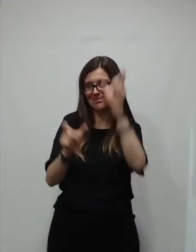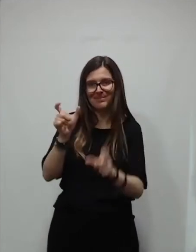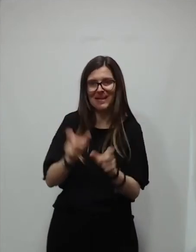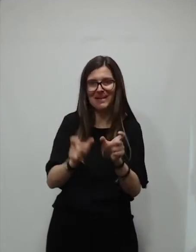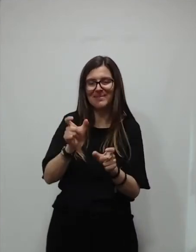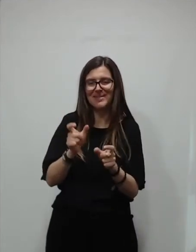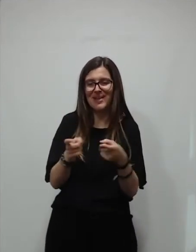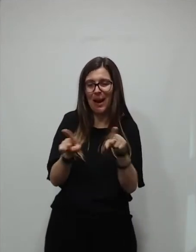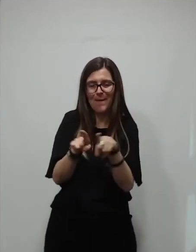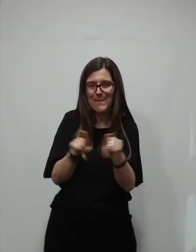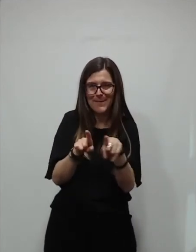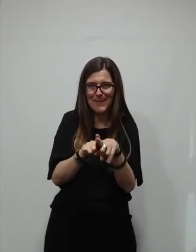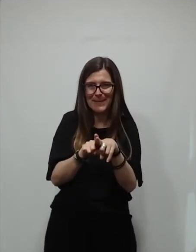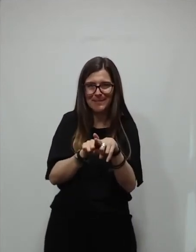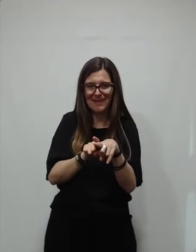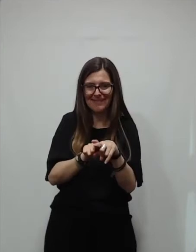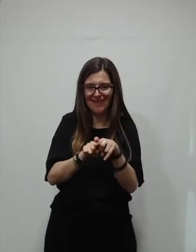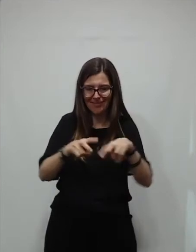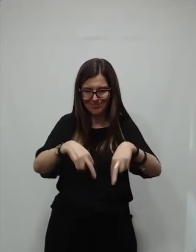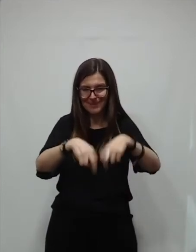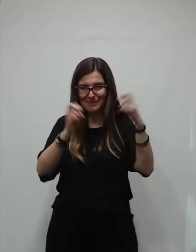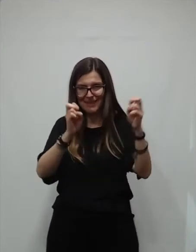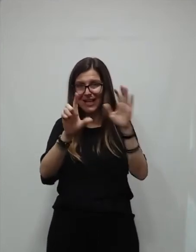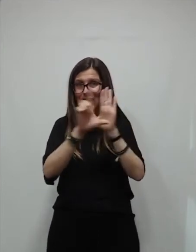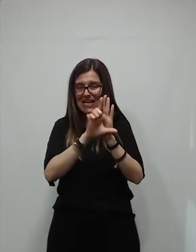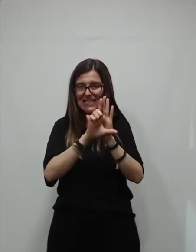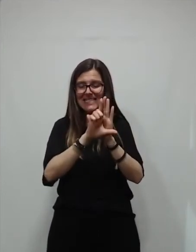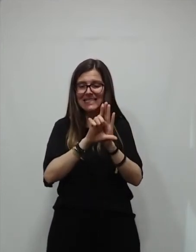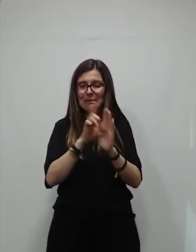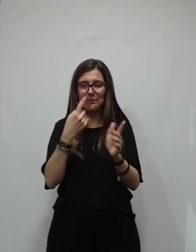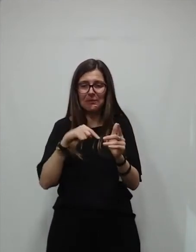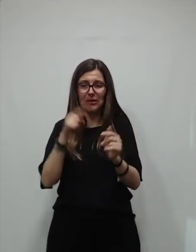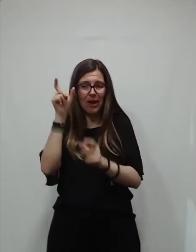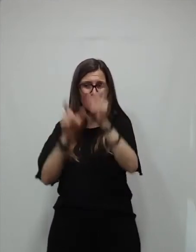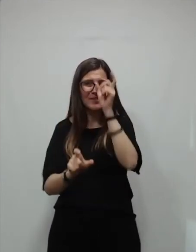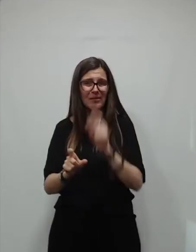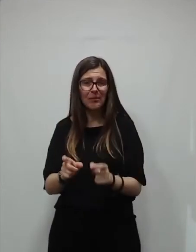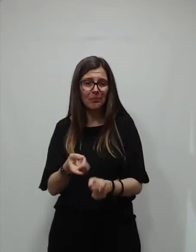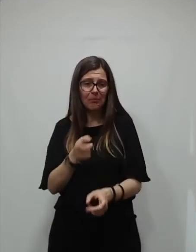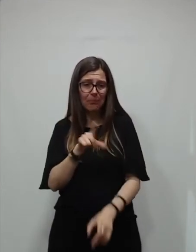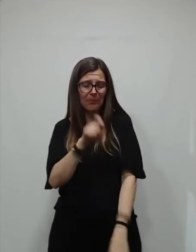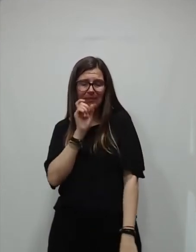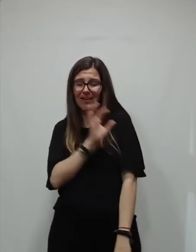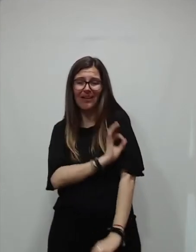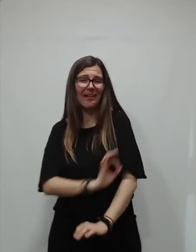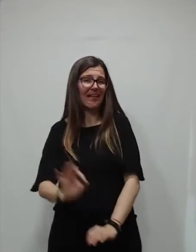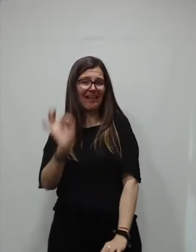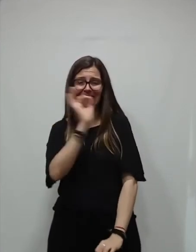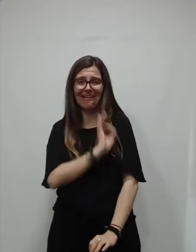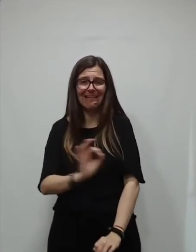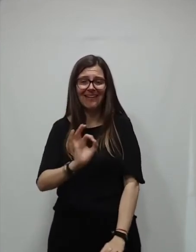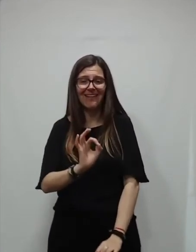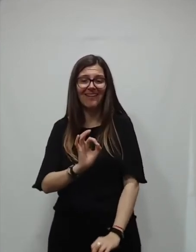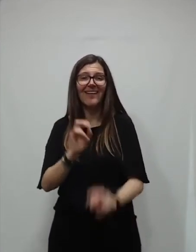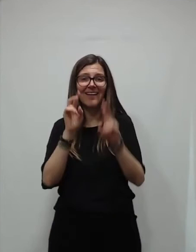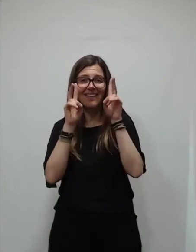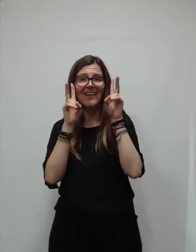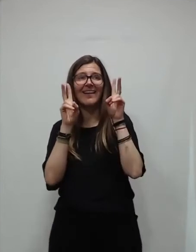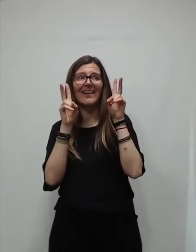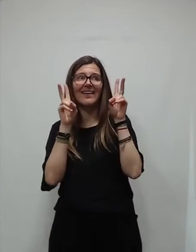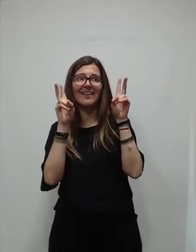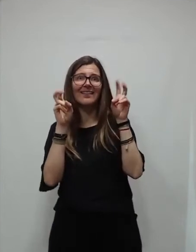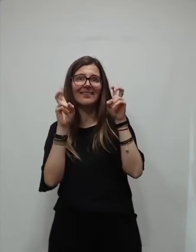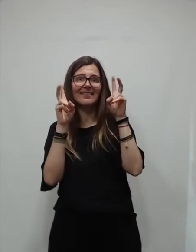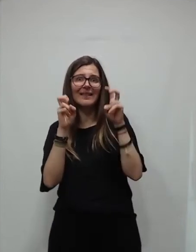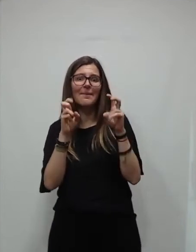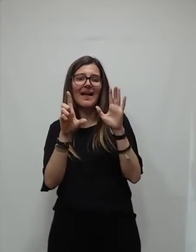son comisiones, pero quiero decir, en ningún momento en el Parlamento alguien se dio cuenta de que la ley de salud mental también necesita una perspectiva de género, porque la idea